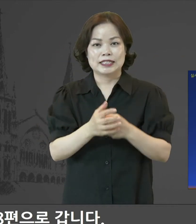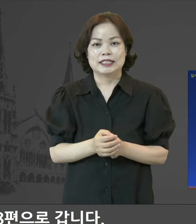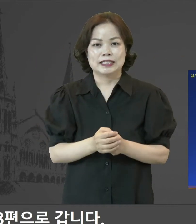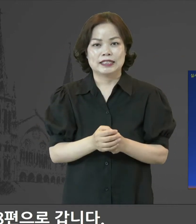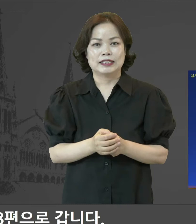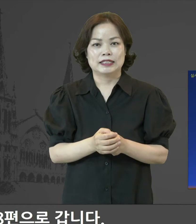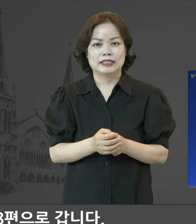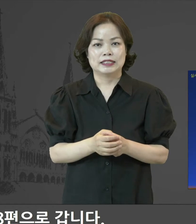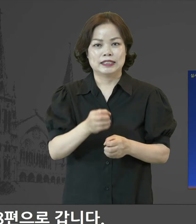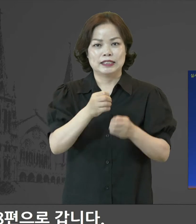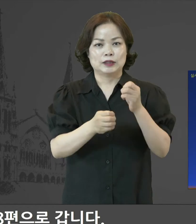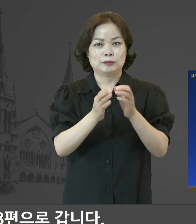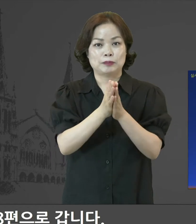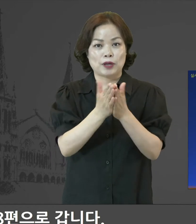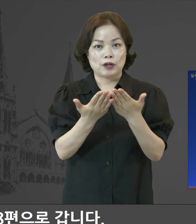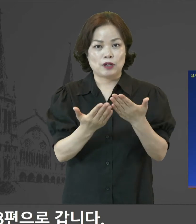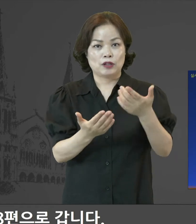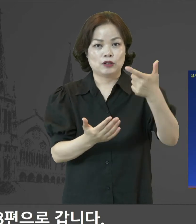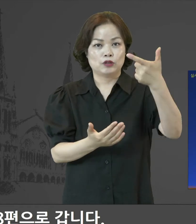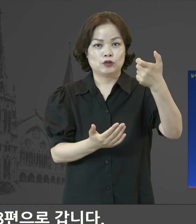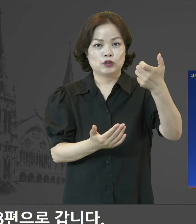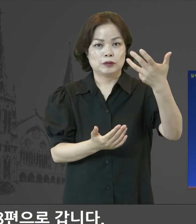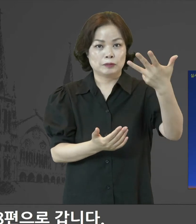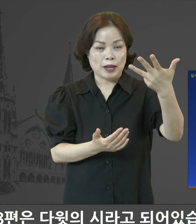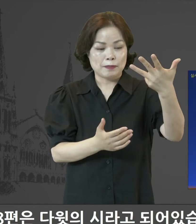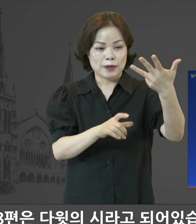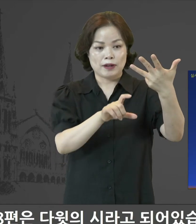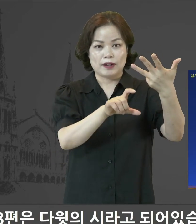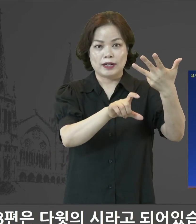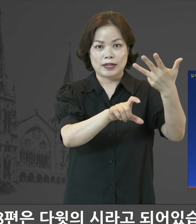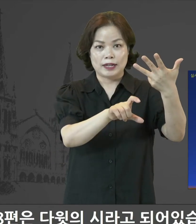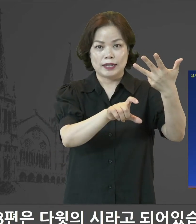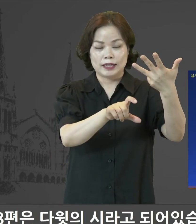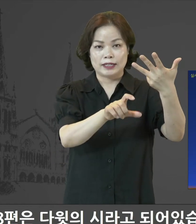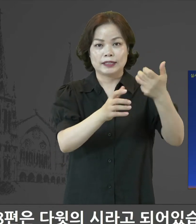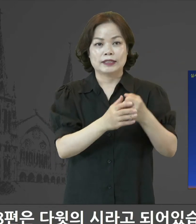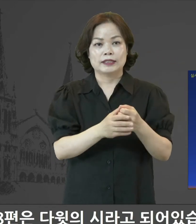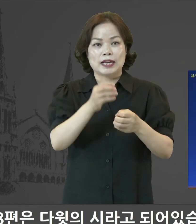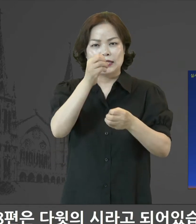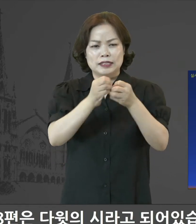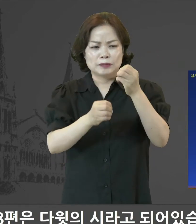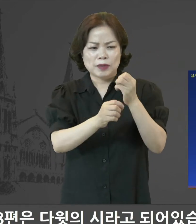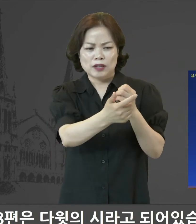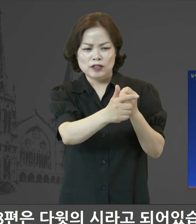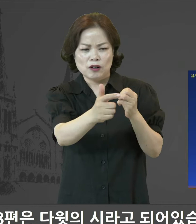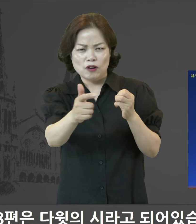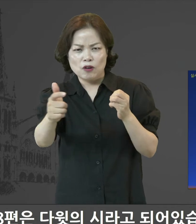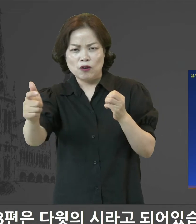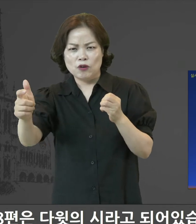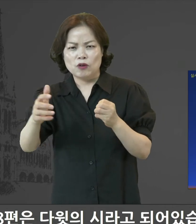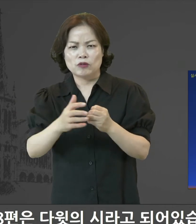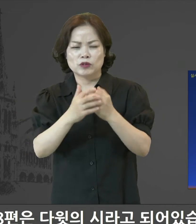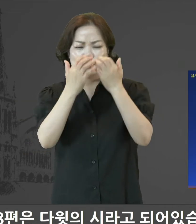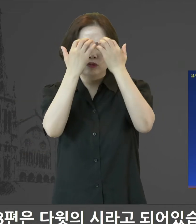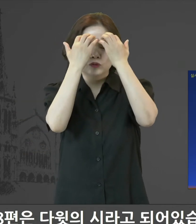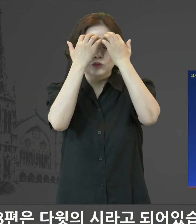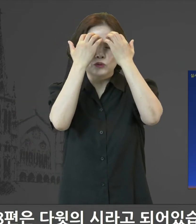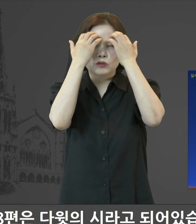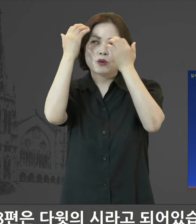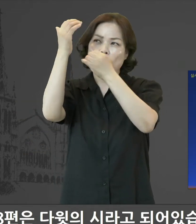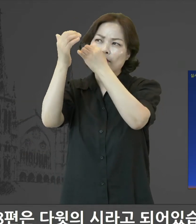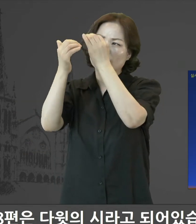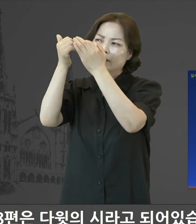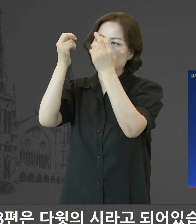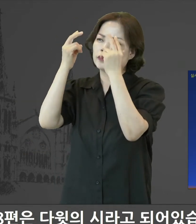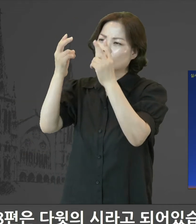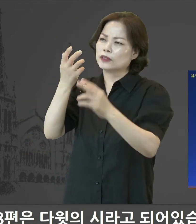시편 68편 다윗의 시라고 되어 있고요. 시편 가운데 여러 편들이 고통, 하나님을